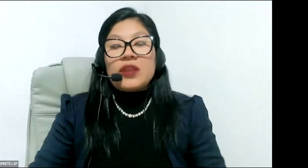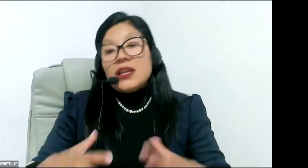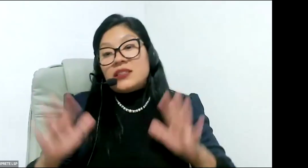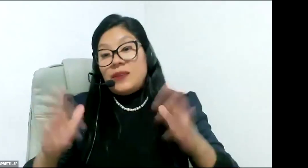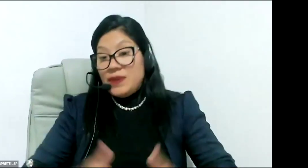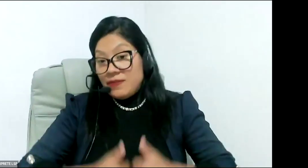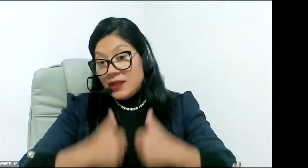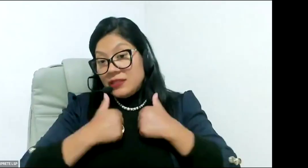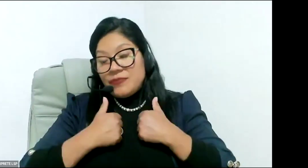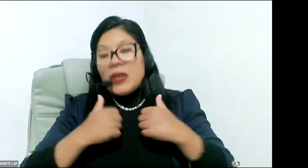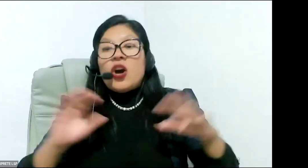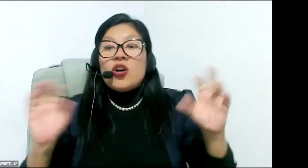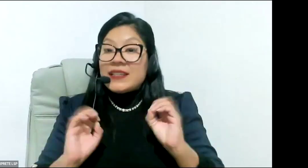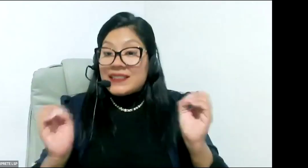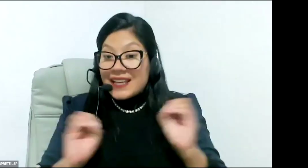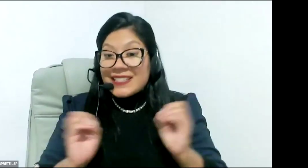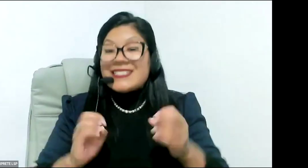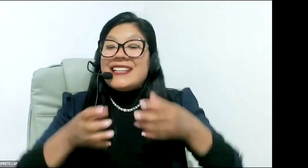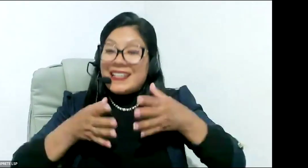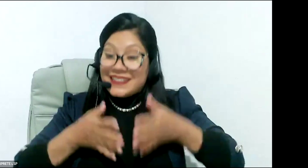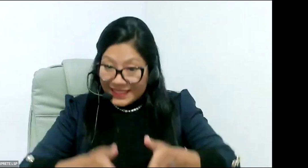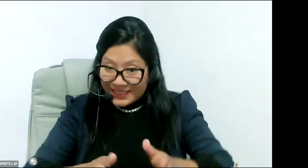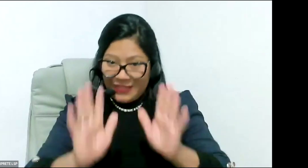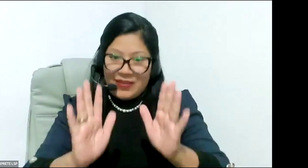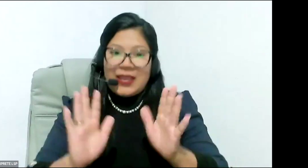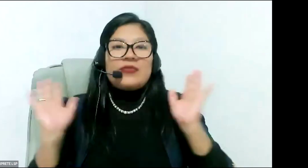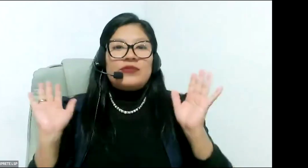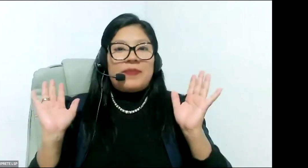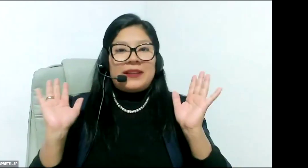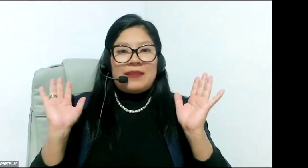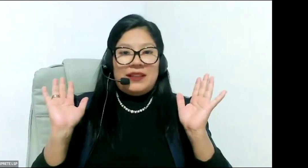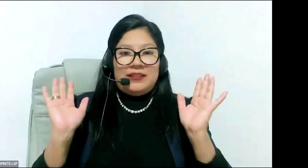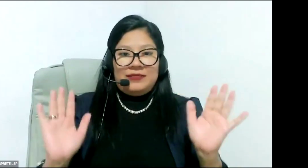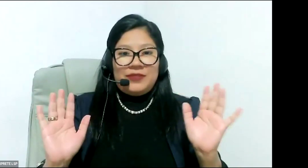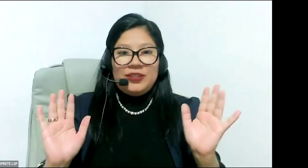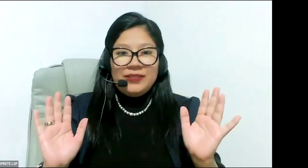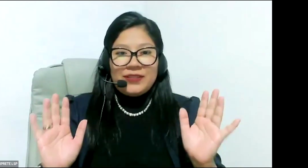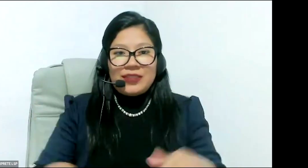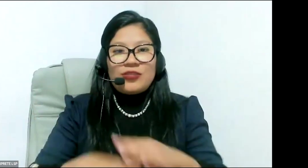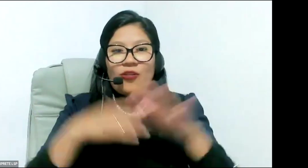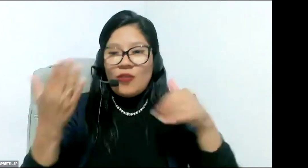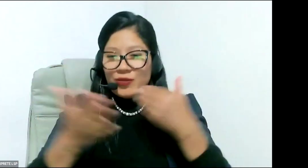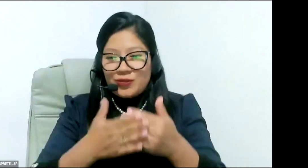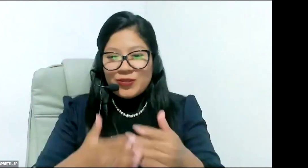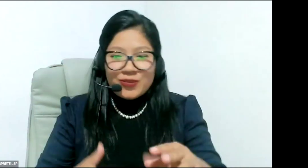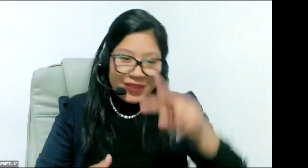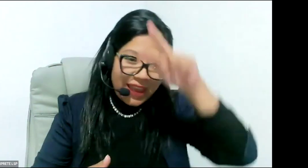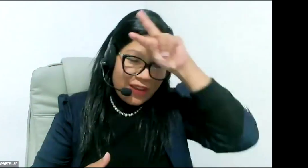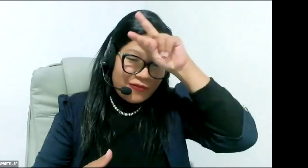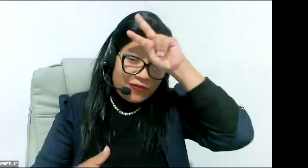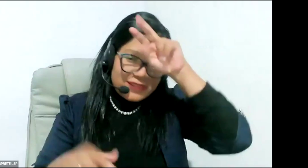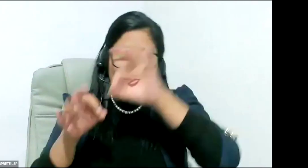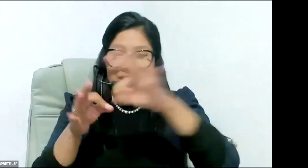ejemplo si vives o quizás si Naciste en algún departamento no todos